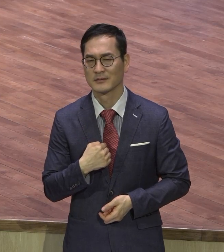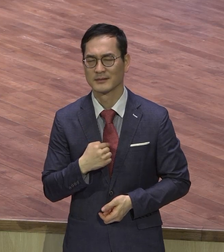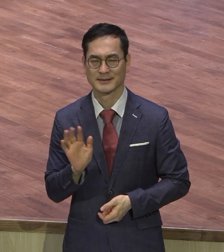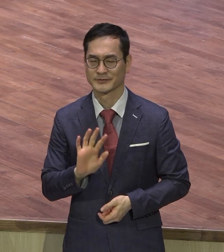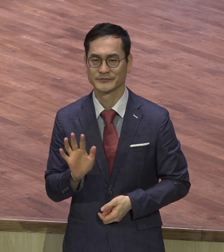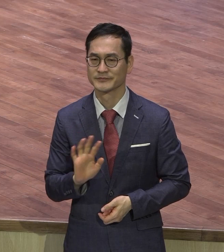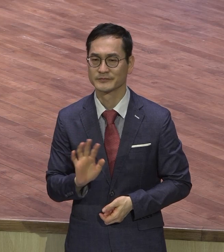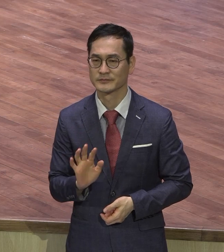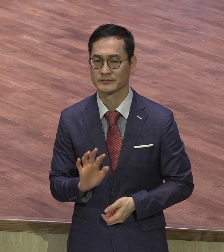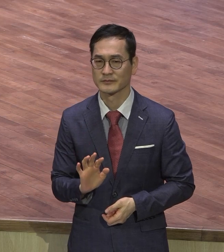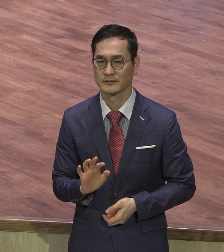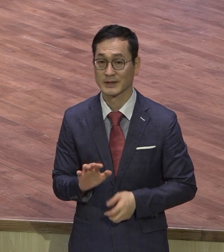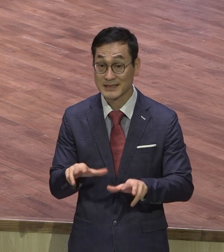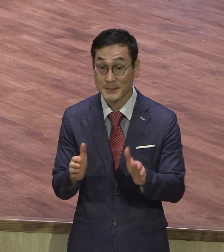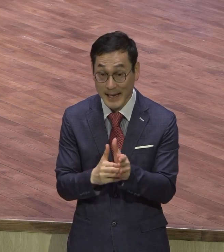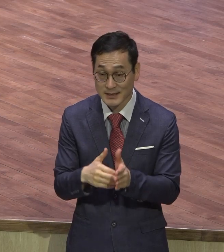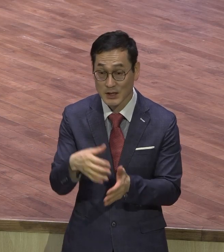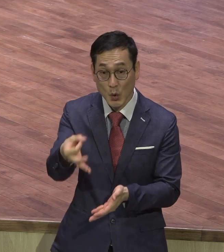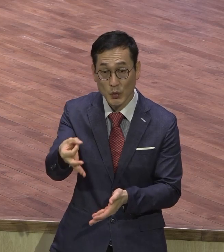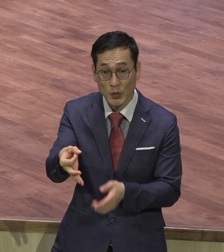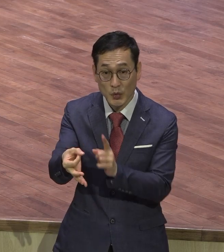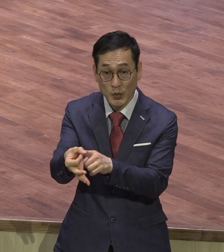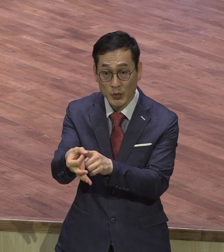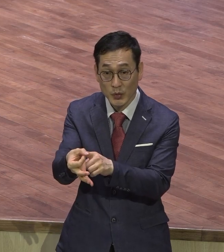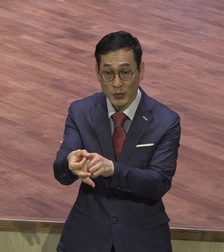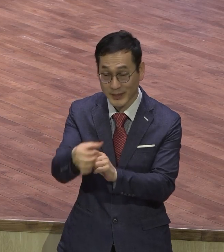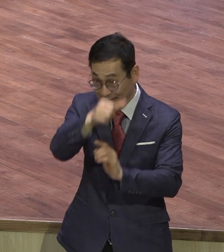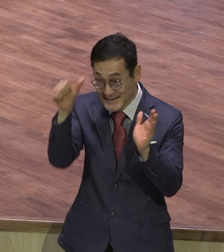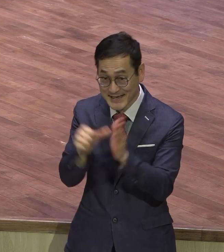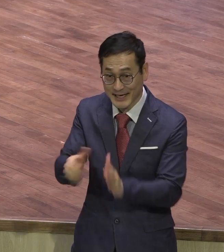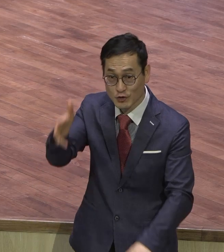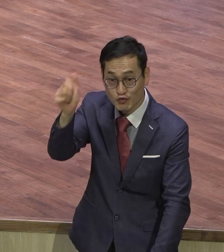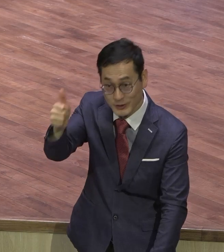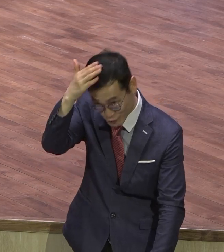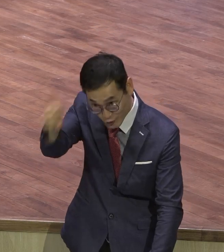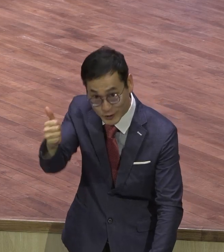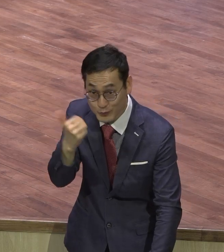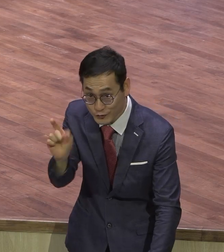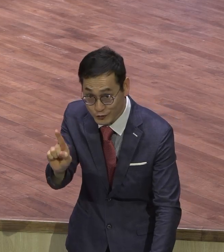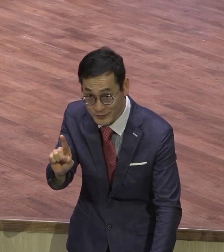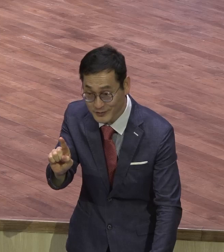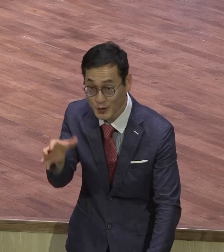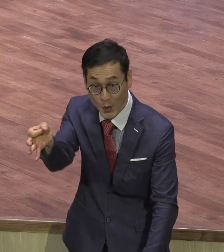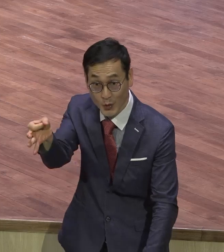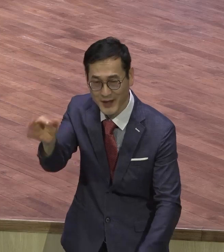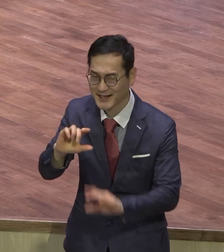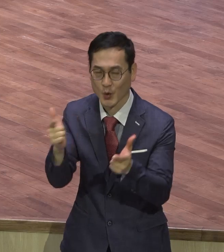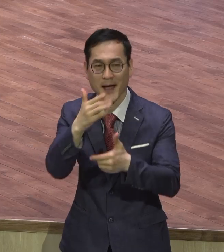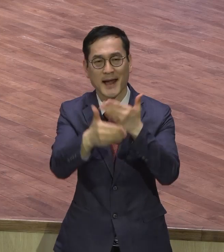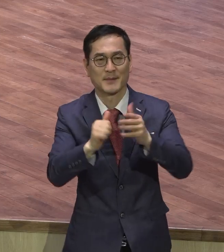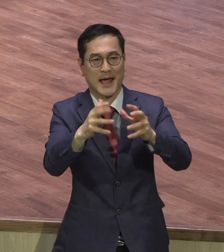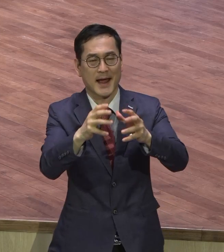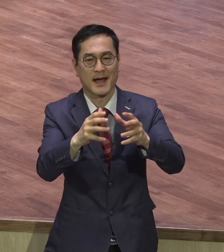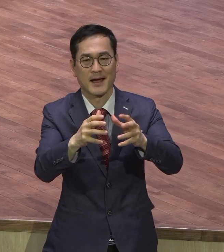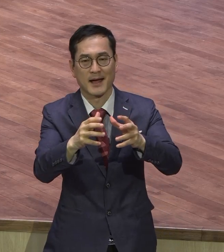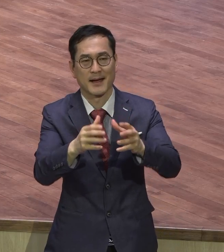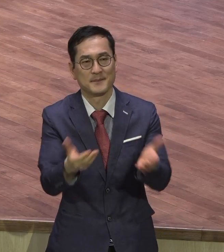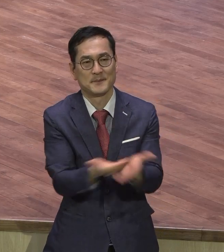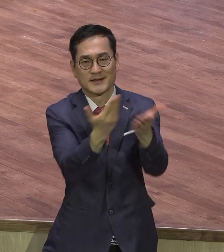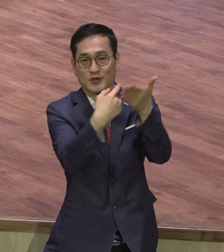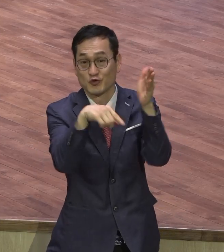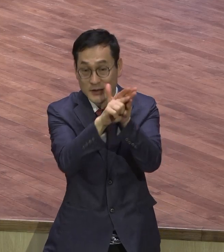지금까지 물질이 내 인생에 정말 인생의 주인이었다면 이제는 물질이 아니라 하나님의 나라 확장에 내 삶의